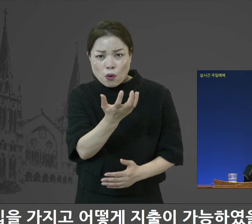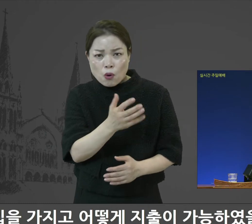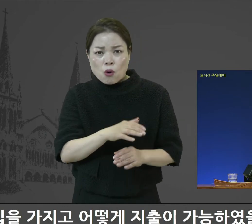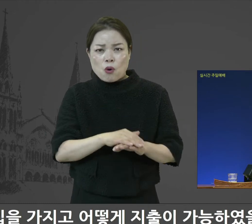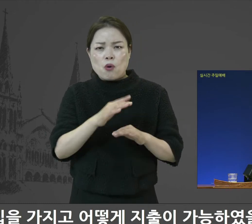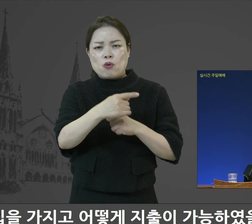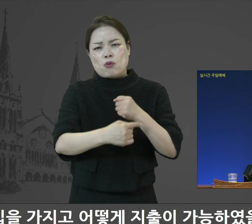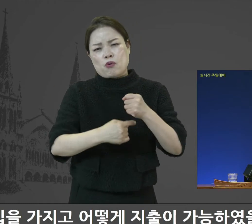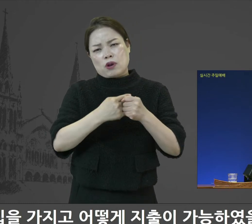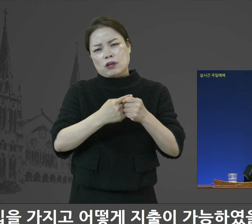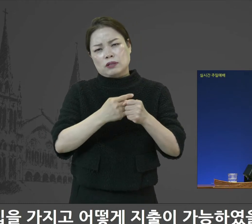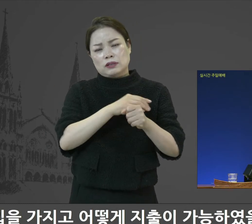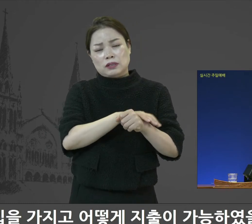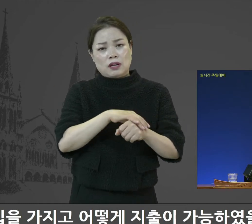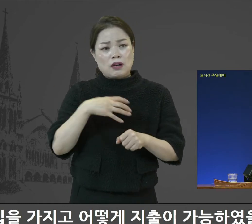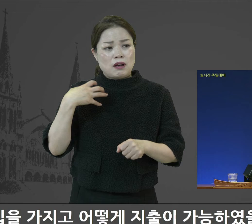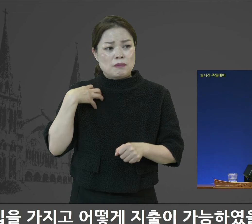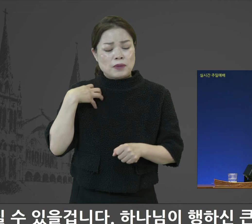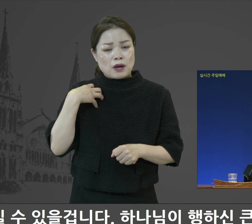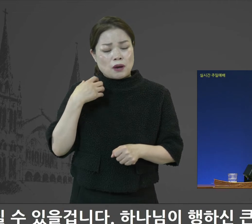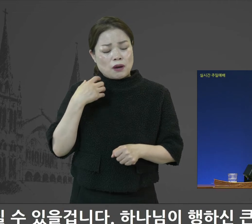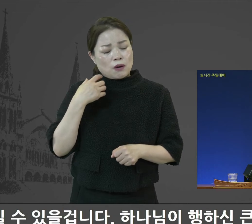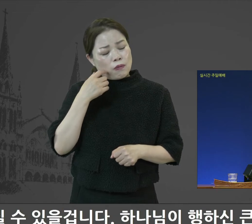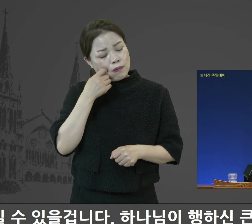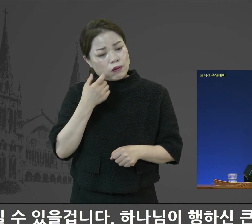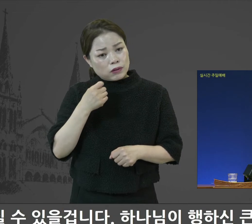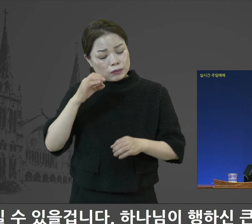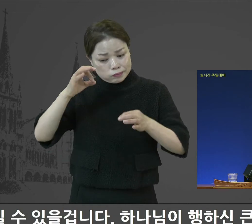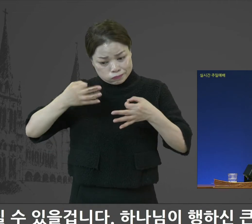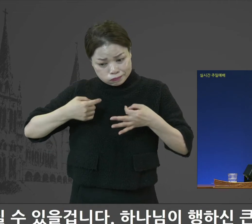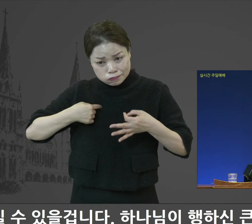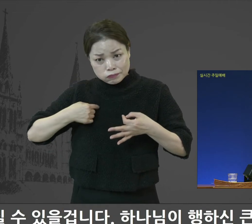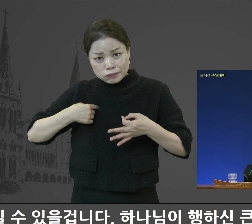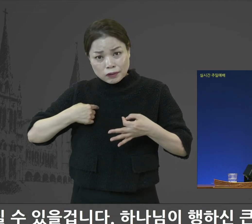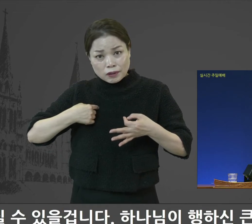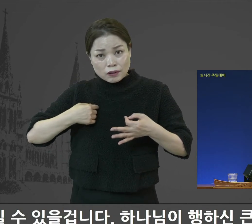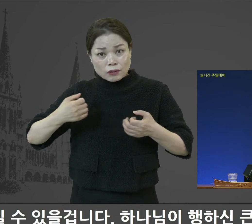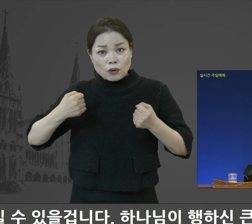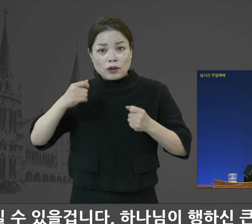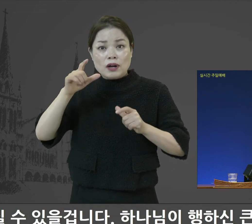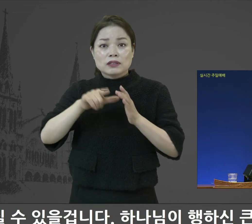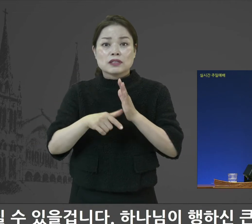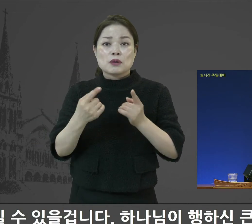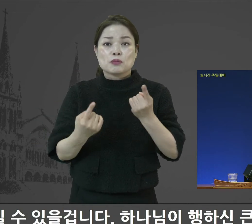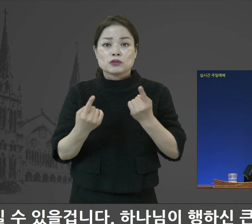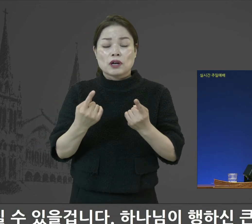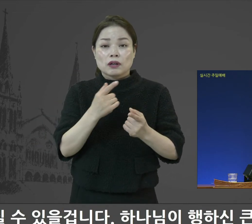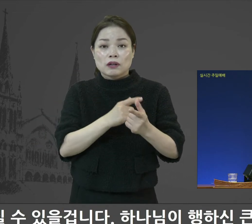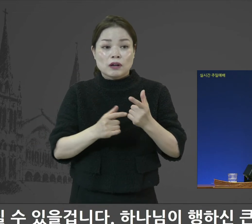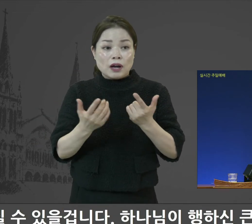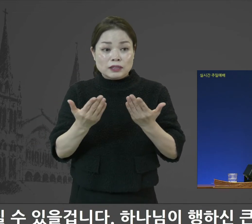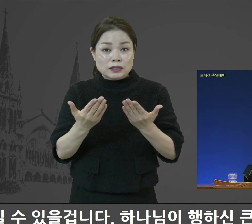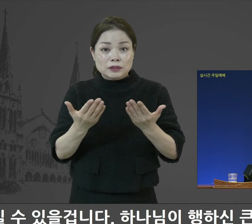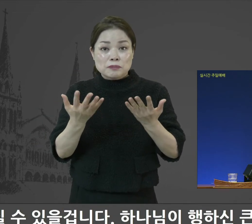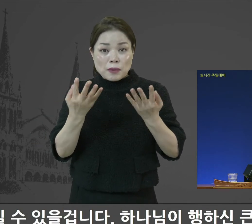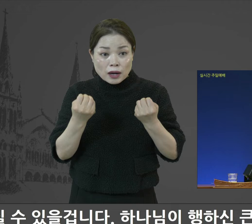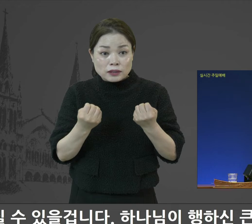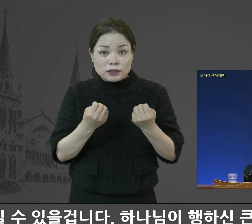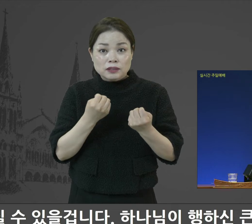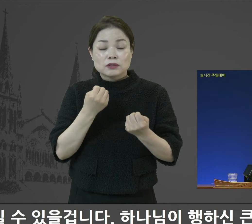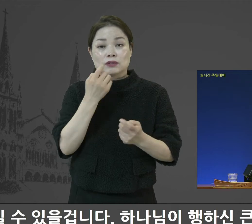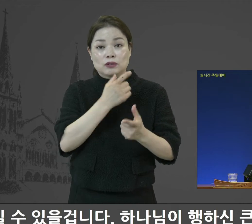올 한 해를 잘 감당할 수 있을까? 근데 돌아보니까 건강할 때보다 한 일이 더 많아. 이런 간증